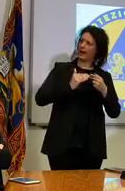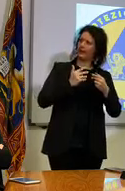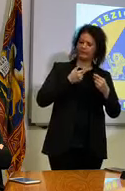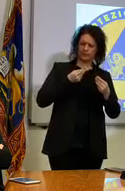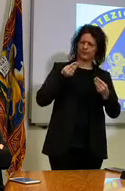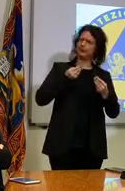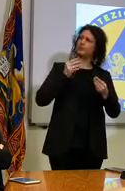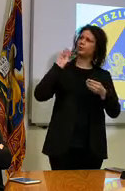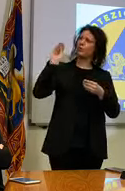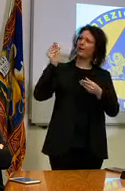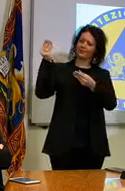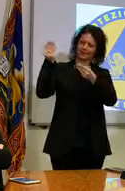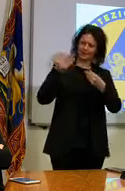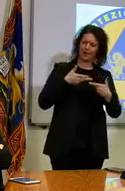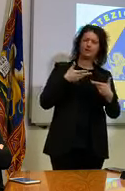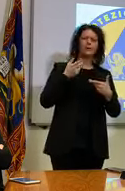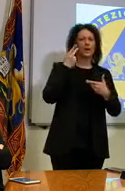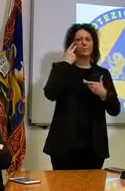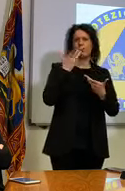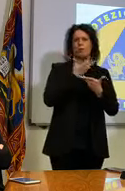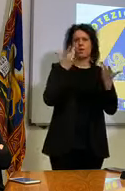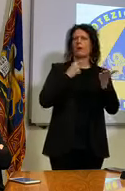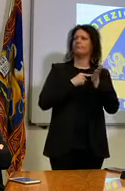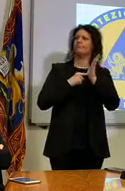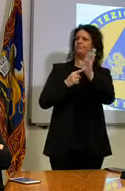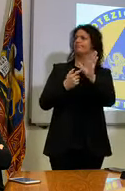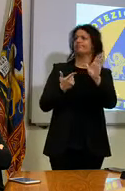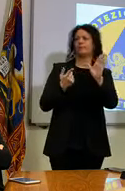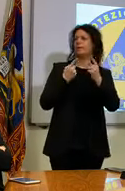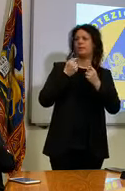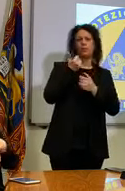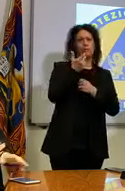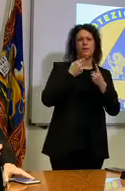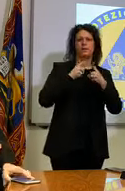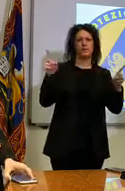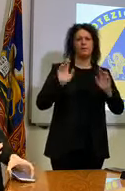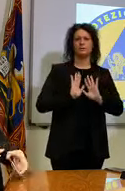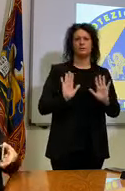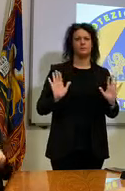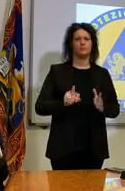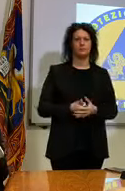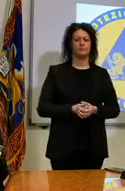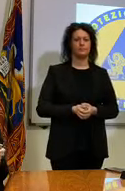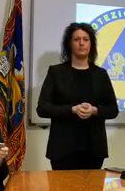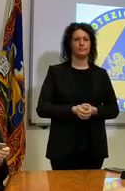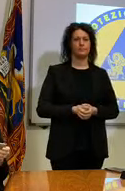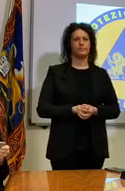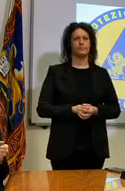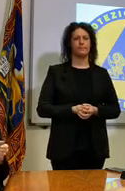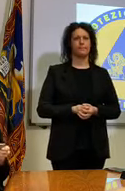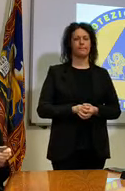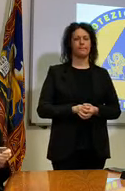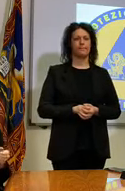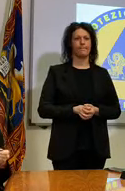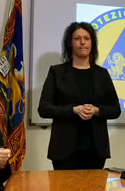lì, e quindi abbiamo segnalato formalmente questo aspetto.